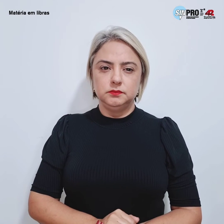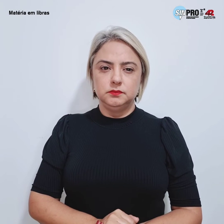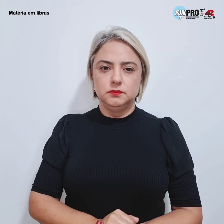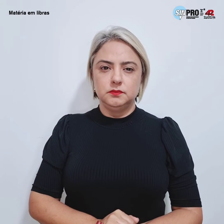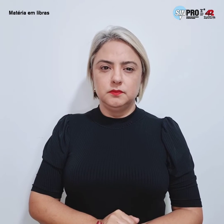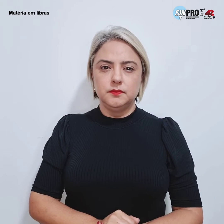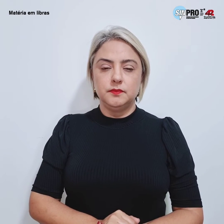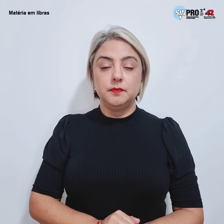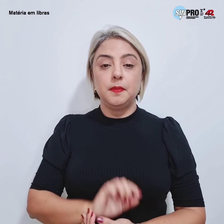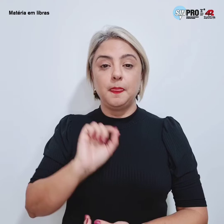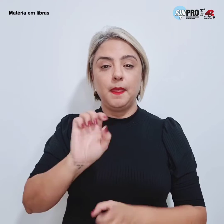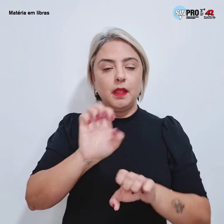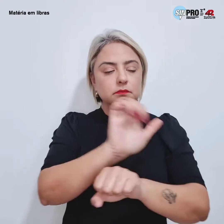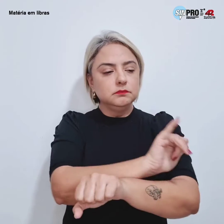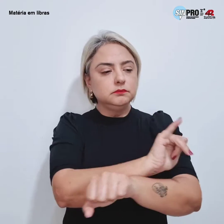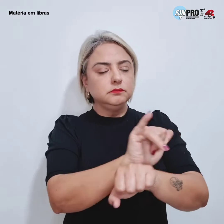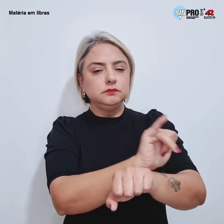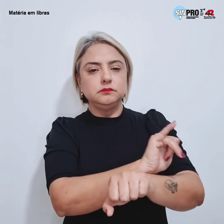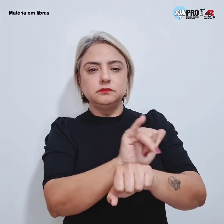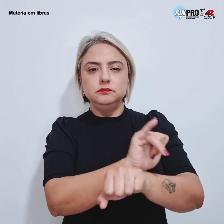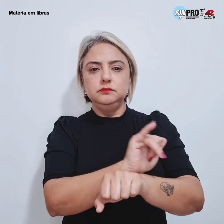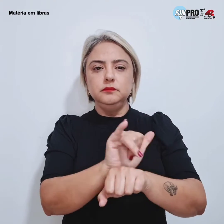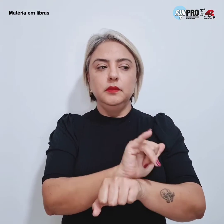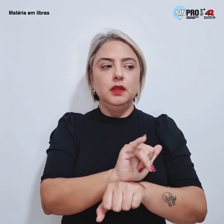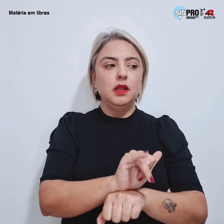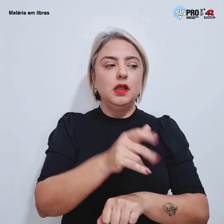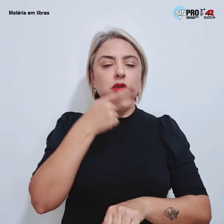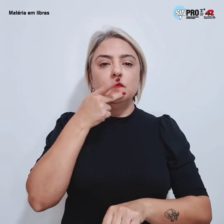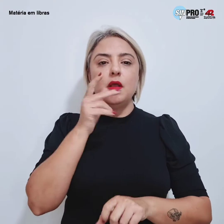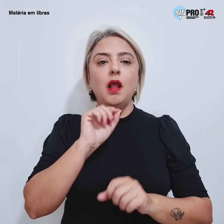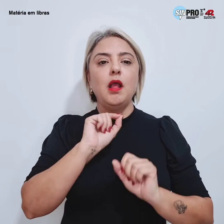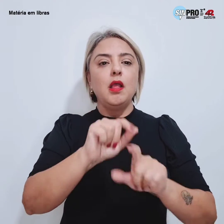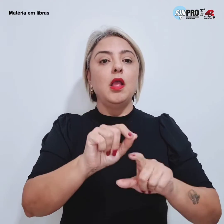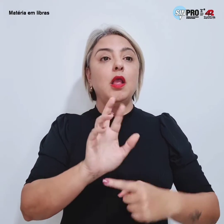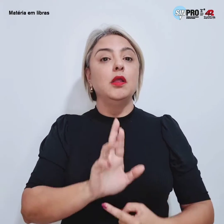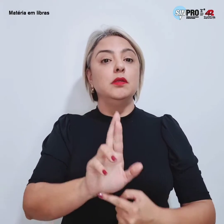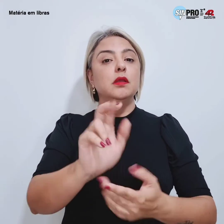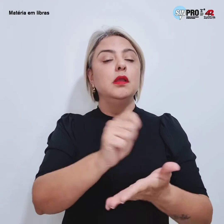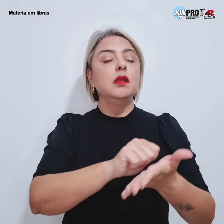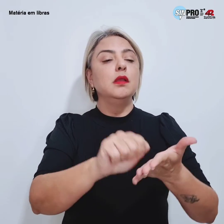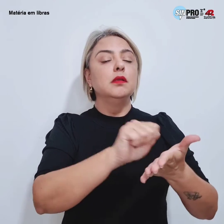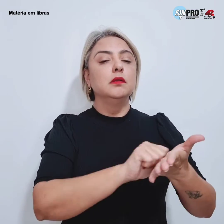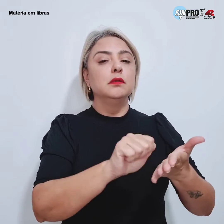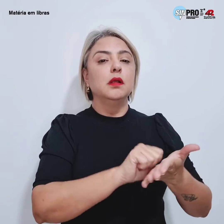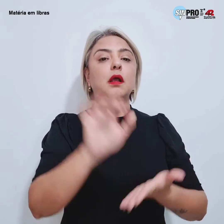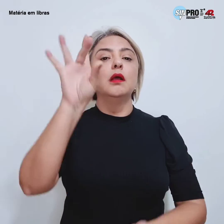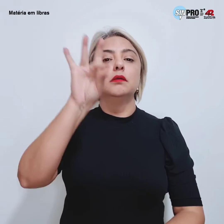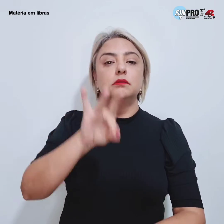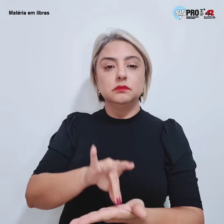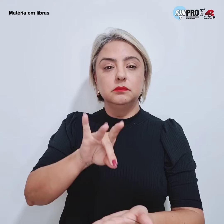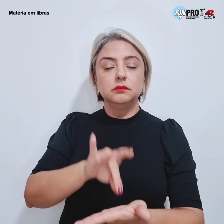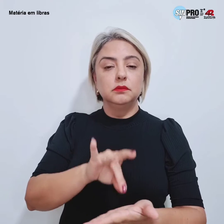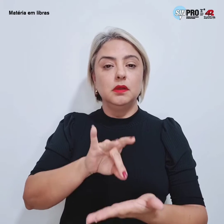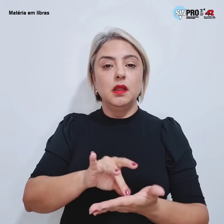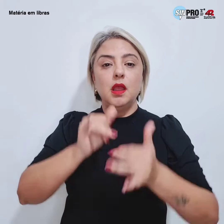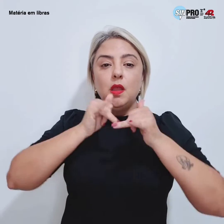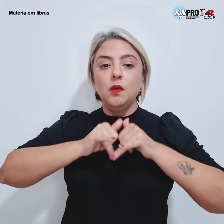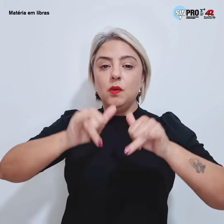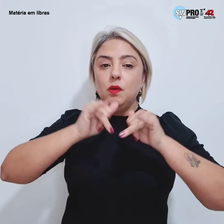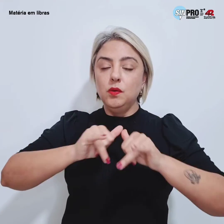A estratégia de deixar de fazer ou de reescrever o real com notícias carentes de fatos